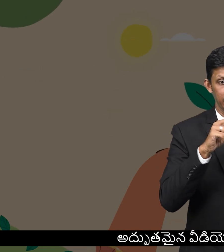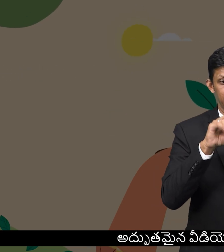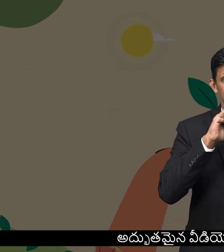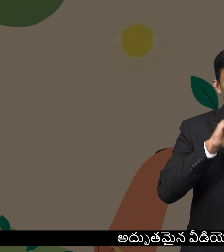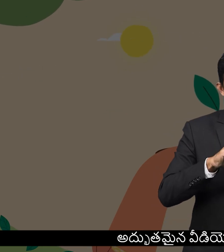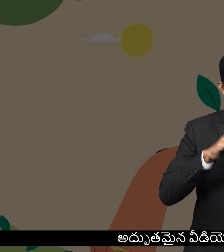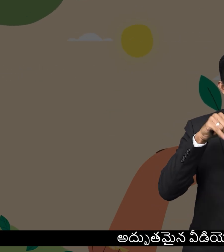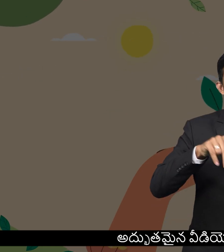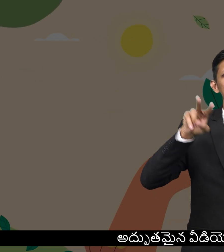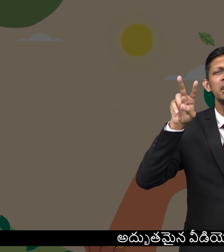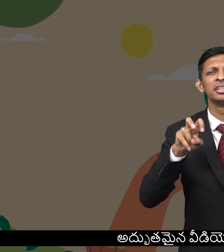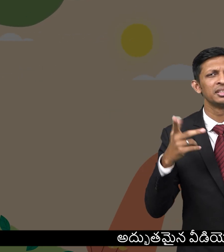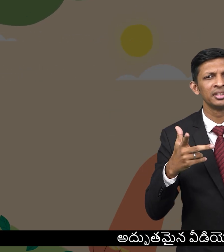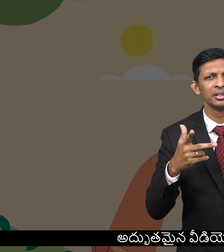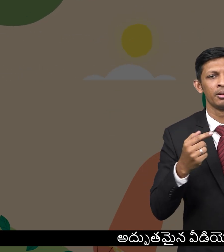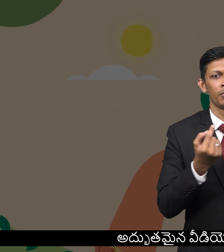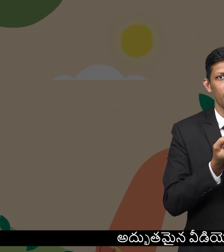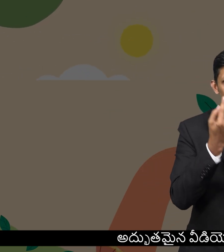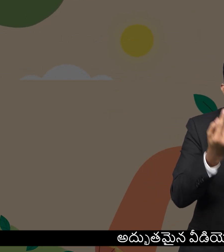చూడబోతున్నాం.